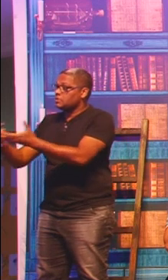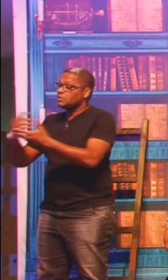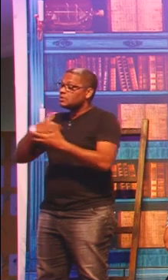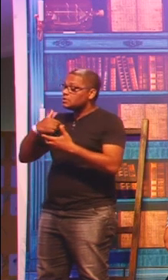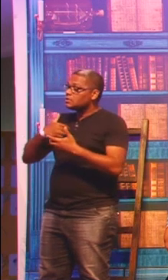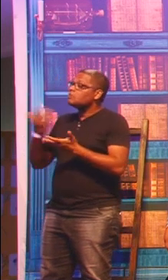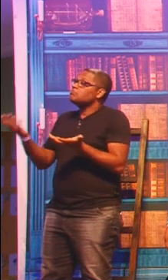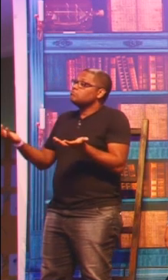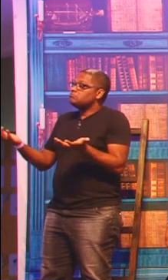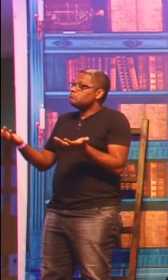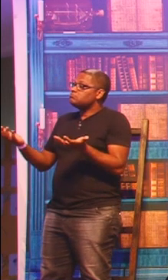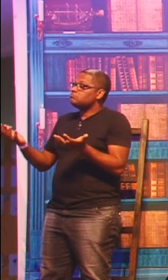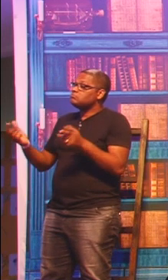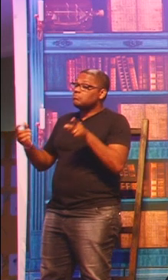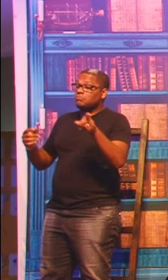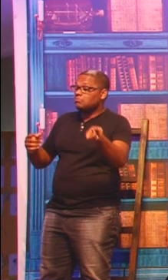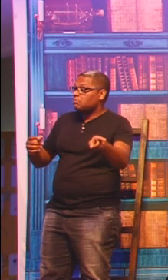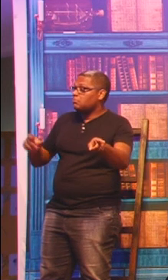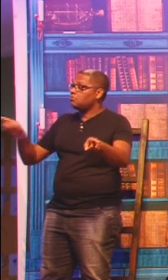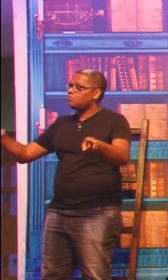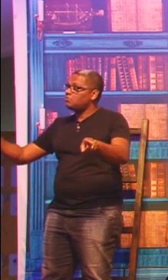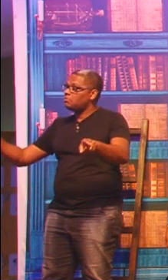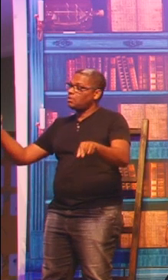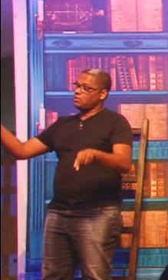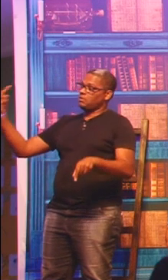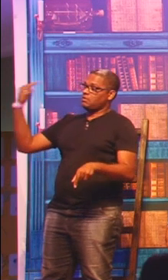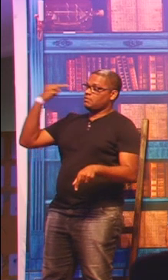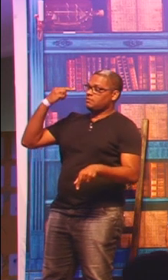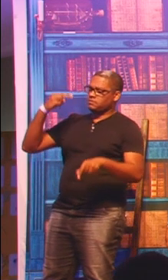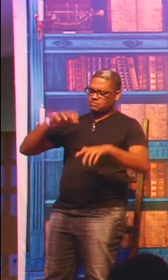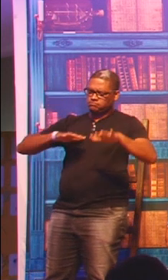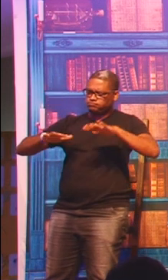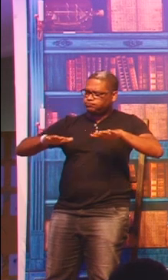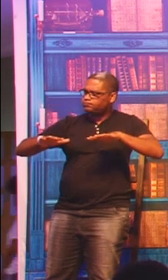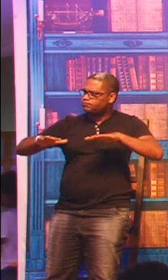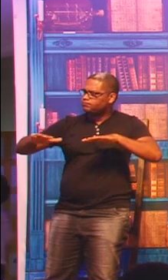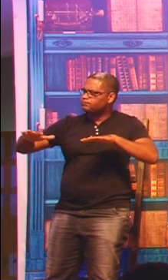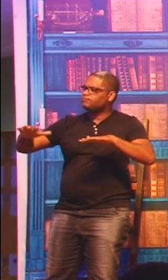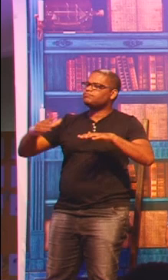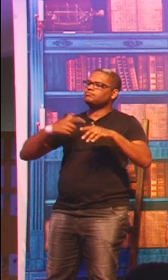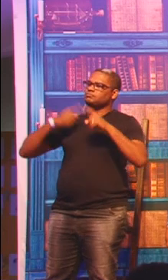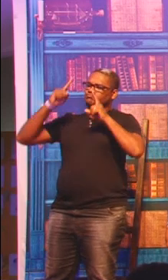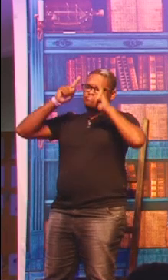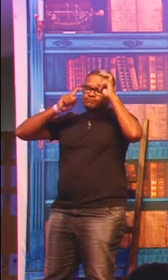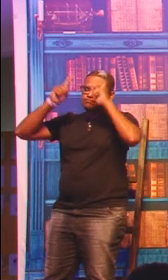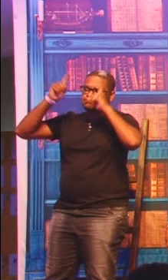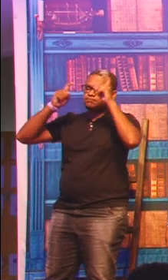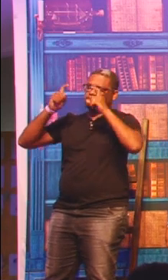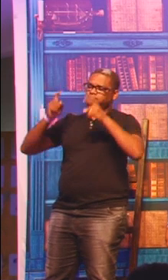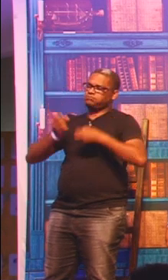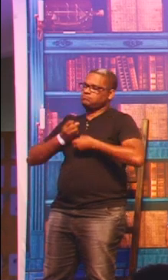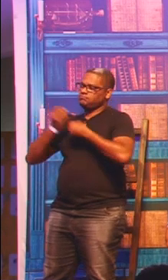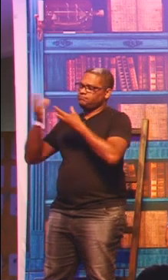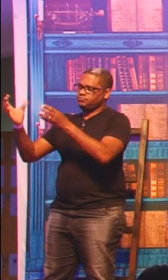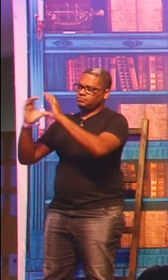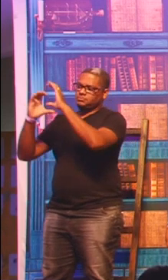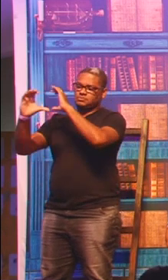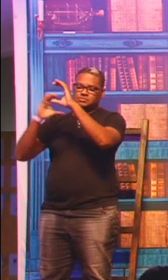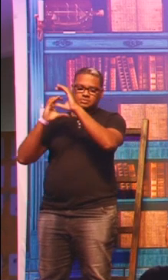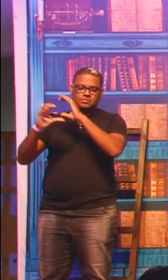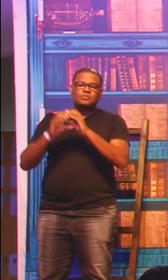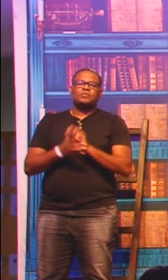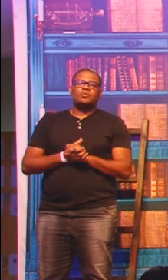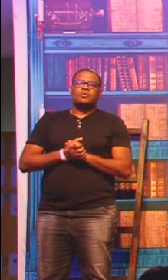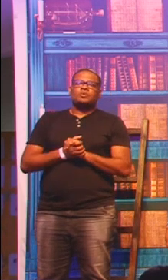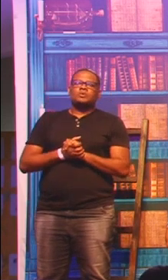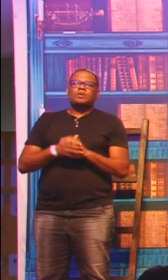de transmitir com gestos largos e também vibrações mínimas as expressões que gostaria de comunicar. Para que